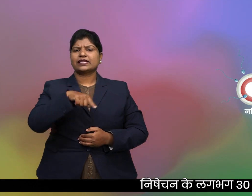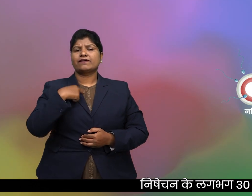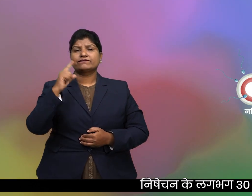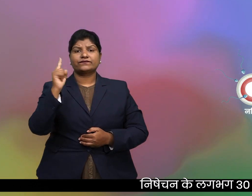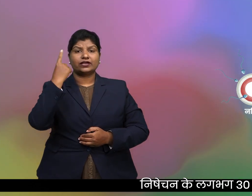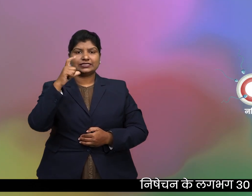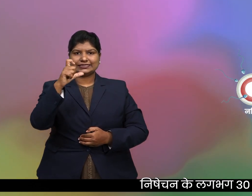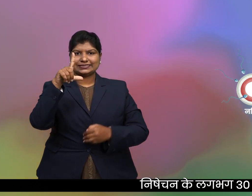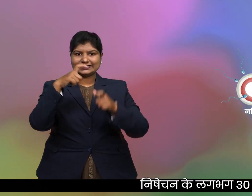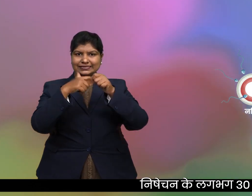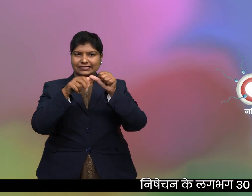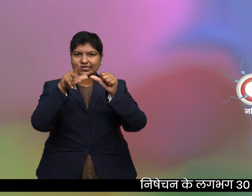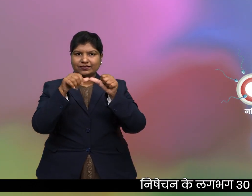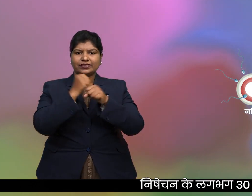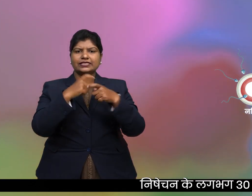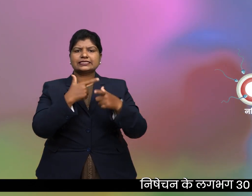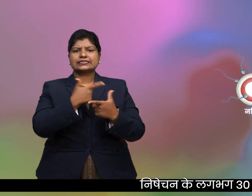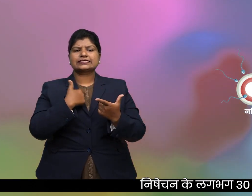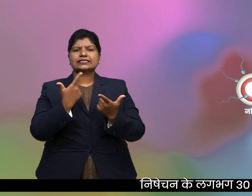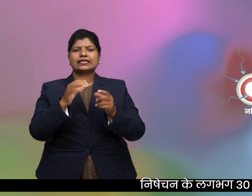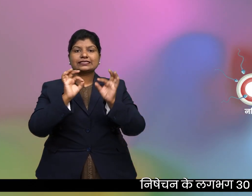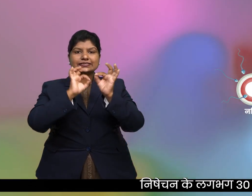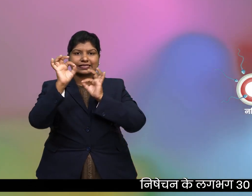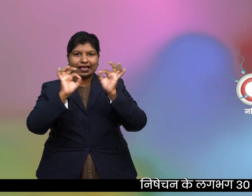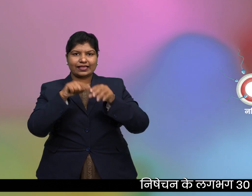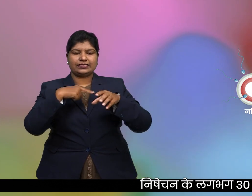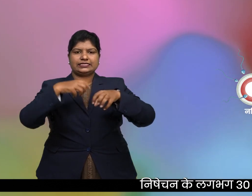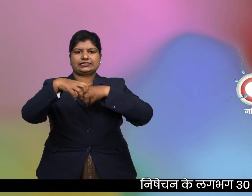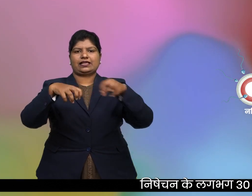निषेचन के लगभग 30 घंटे बाद